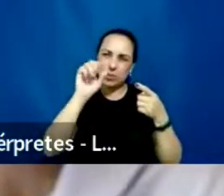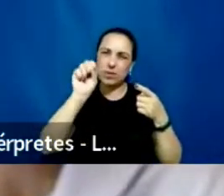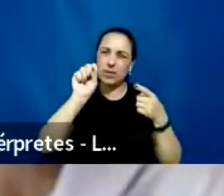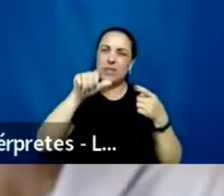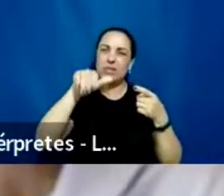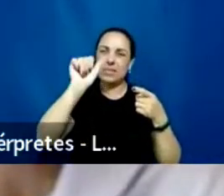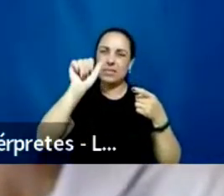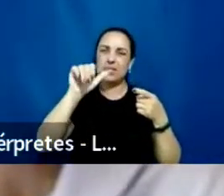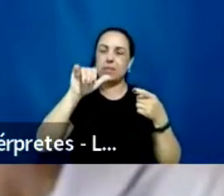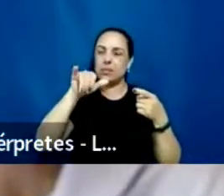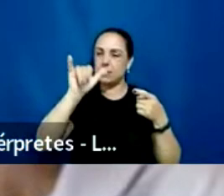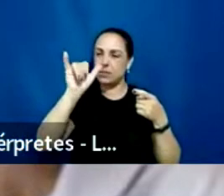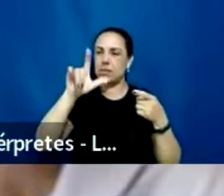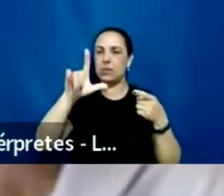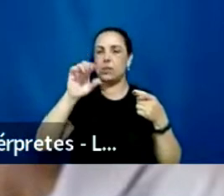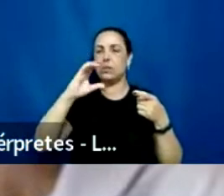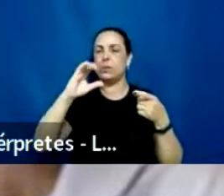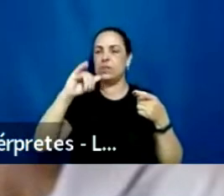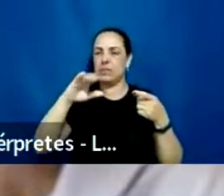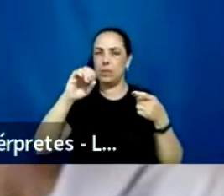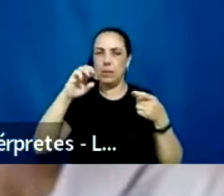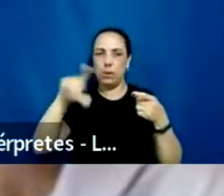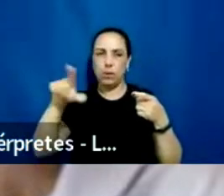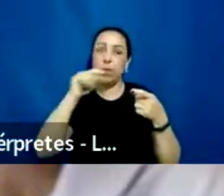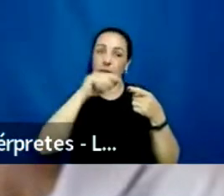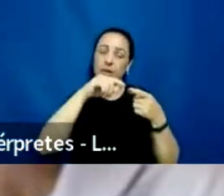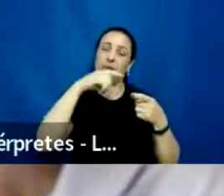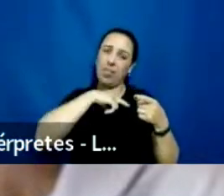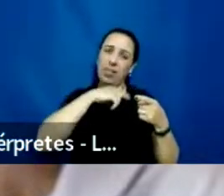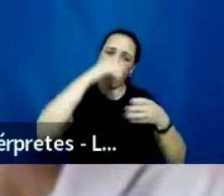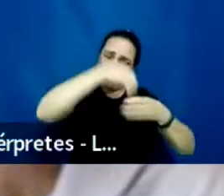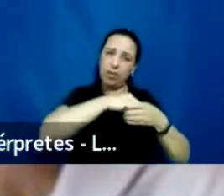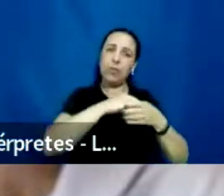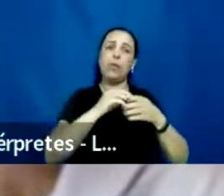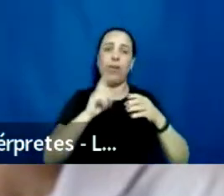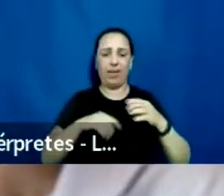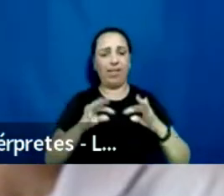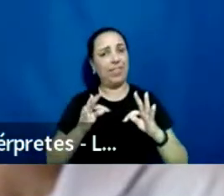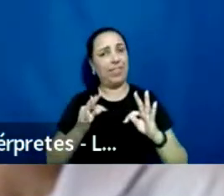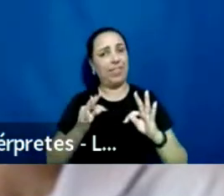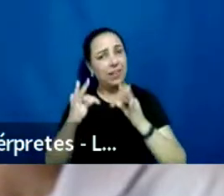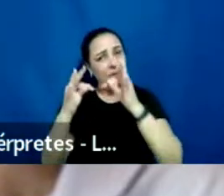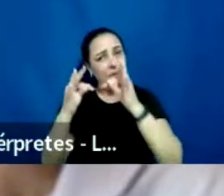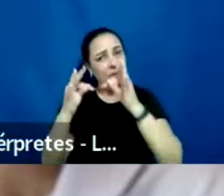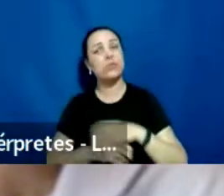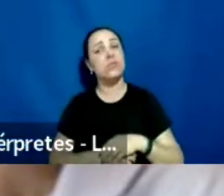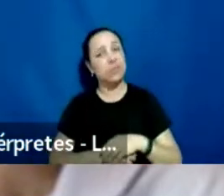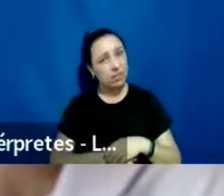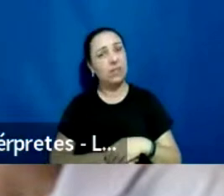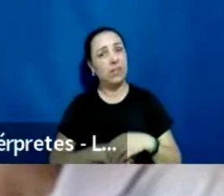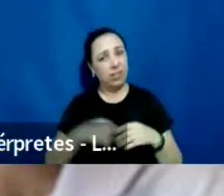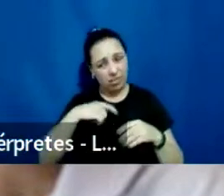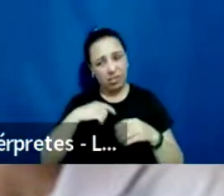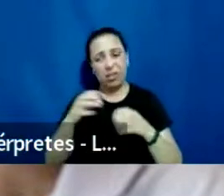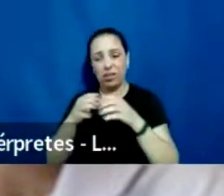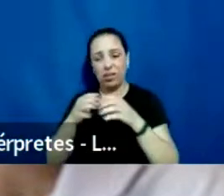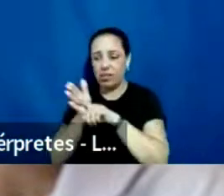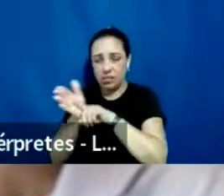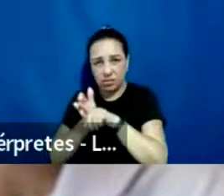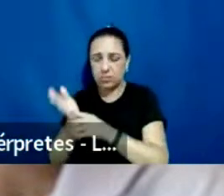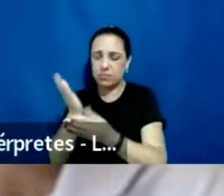não é qualquer produto, não existe igual. E ele tem pesquisas e estudos